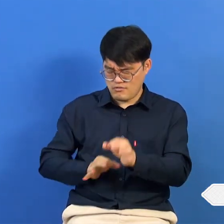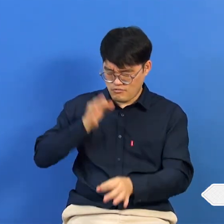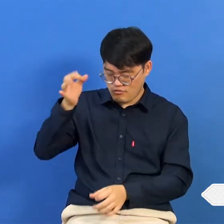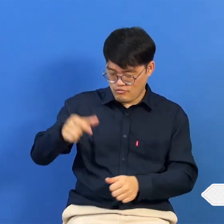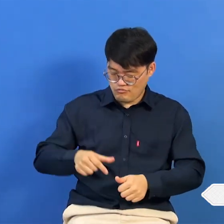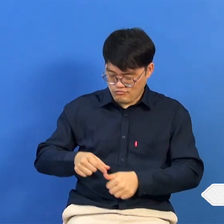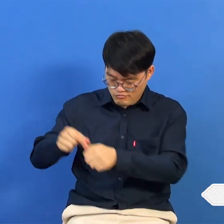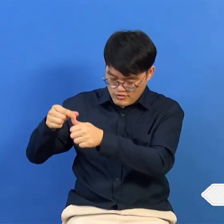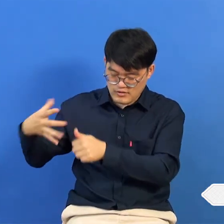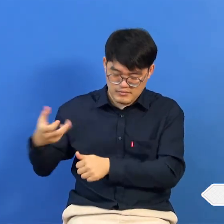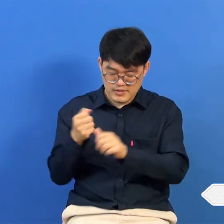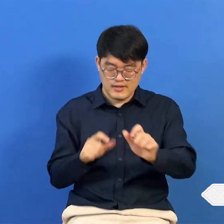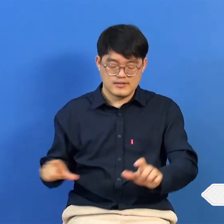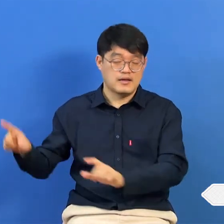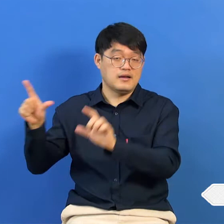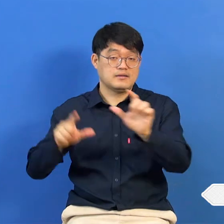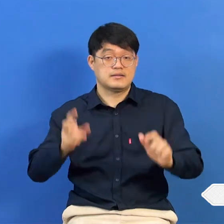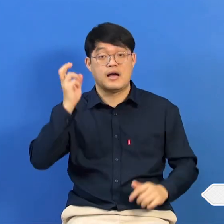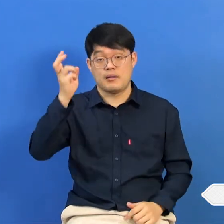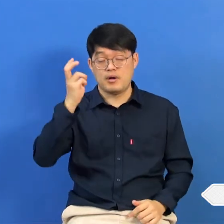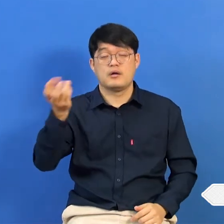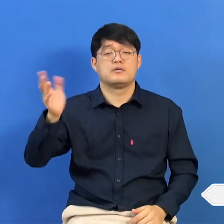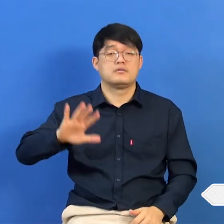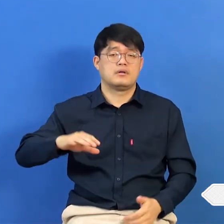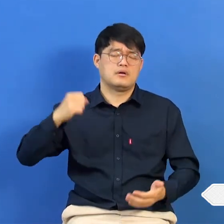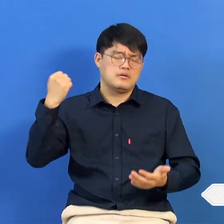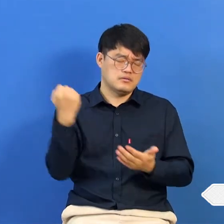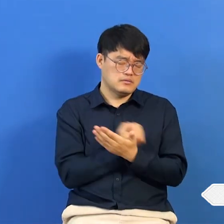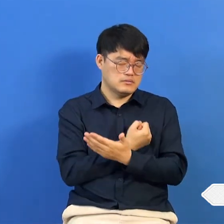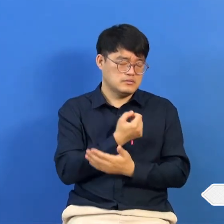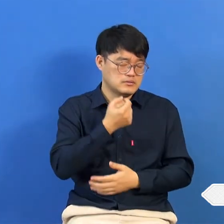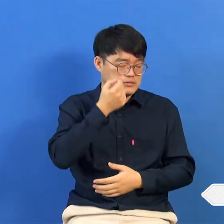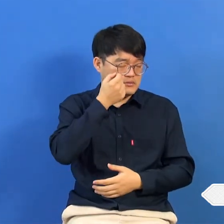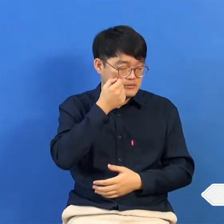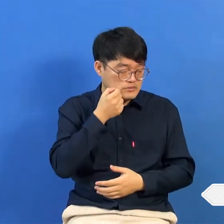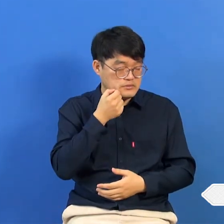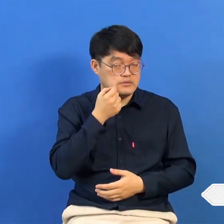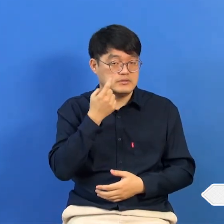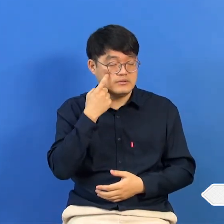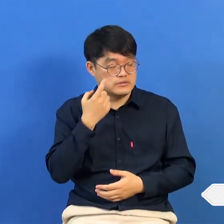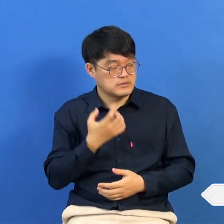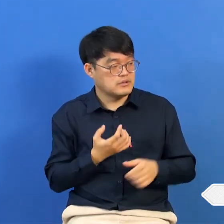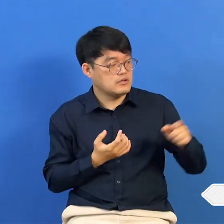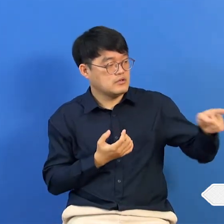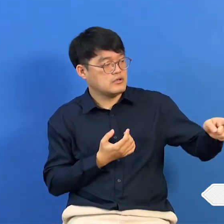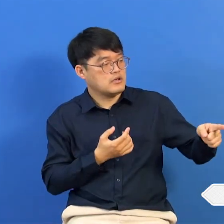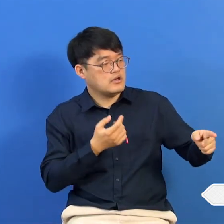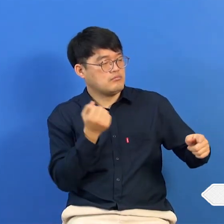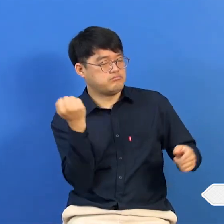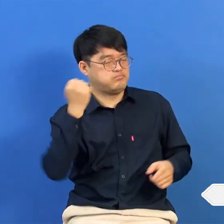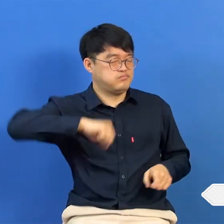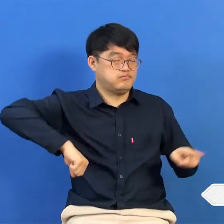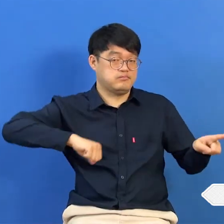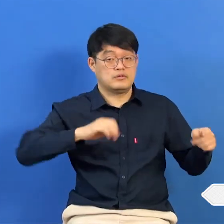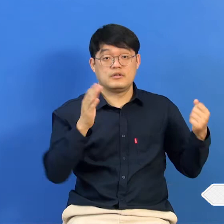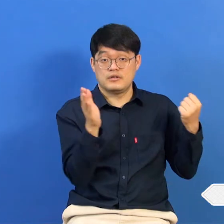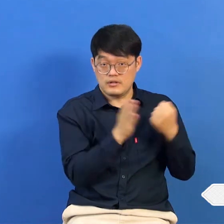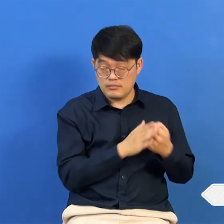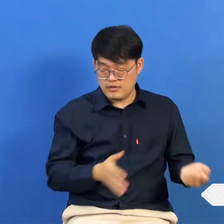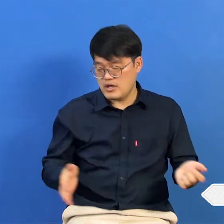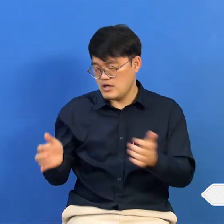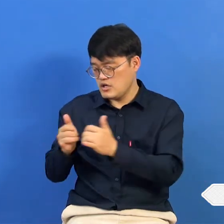누리며 살았을 것입니다. 그런데 안타깝게도 그가 불순종을 택했기 때문에 인류는